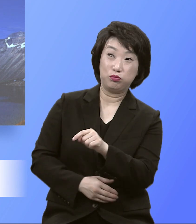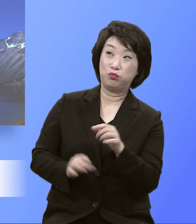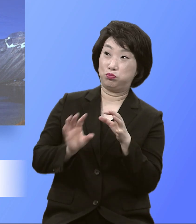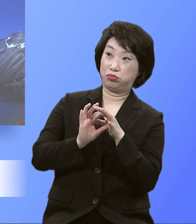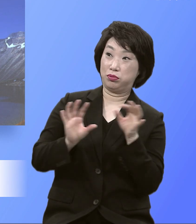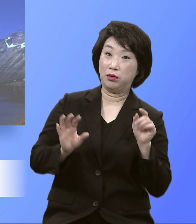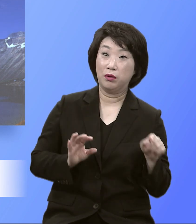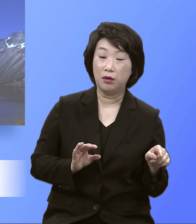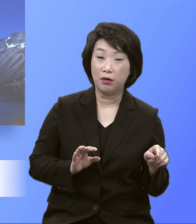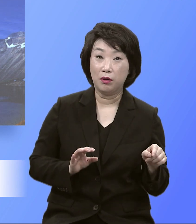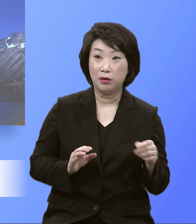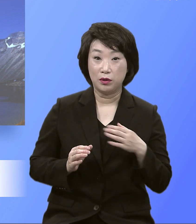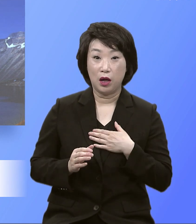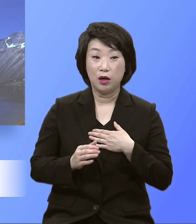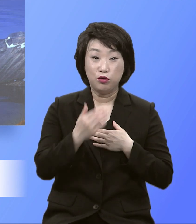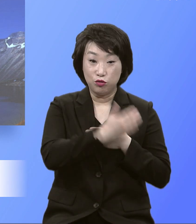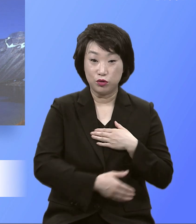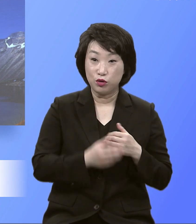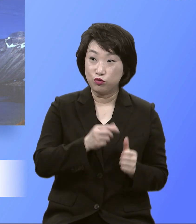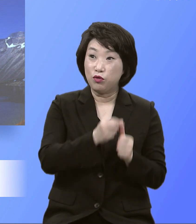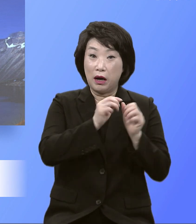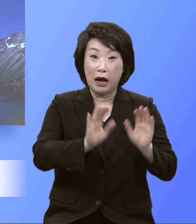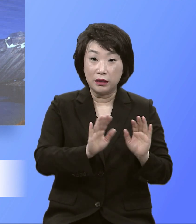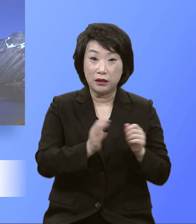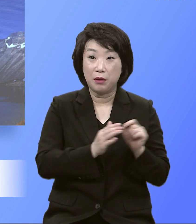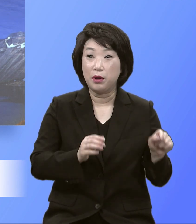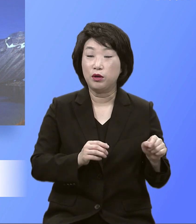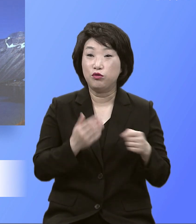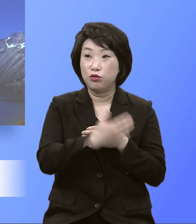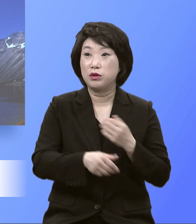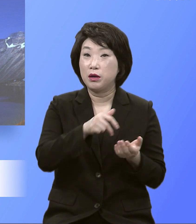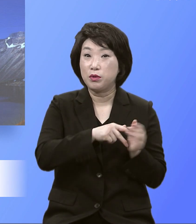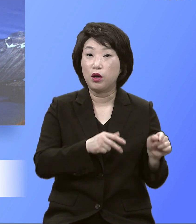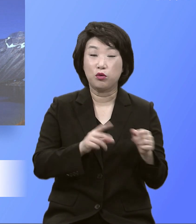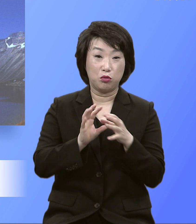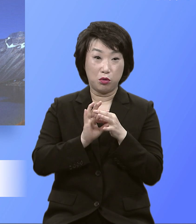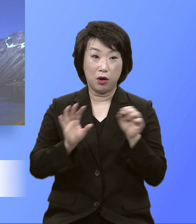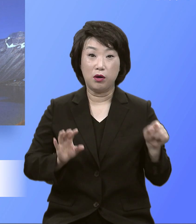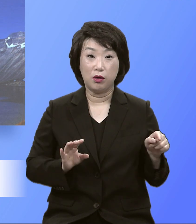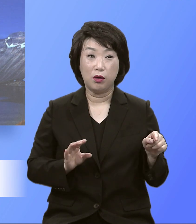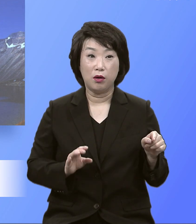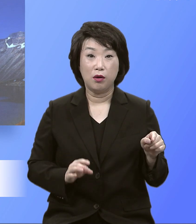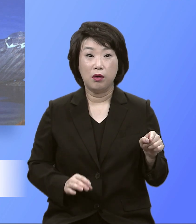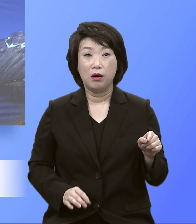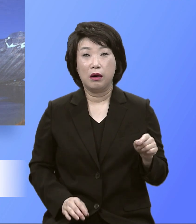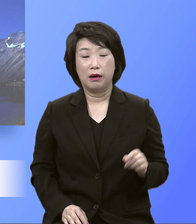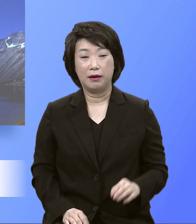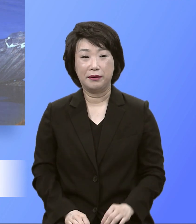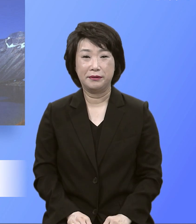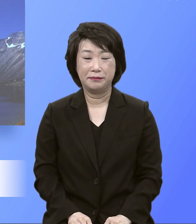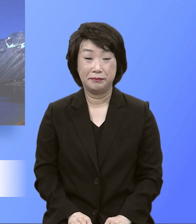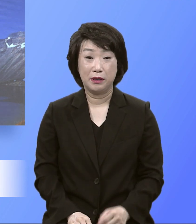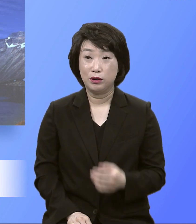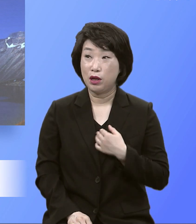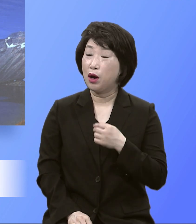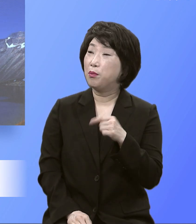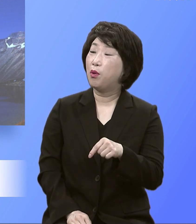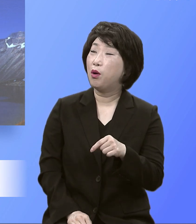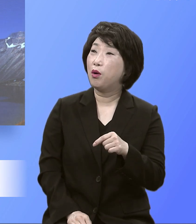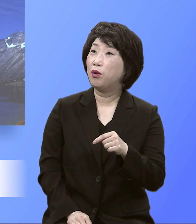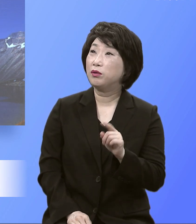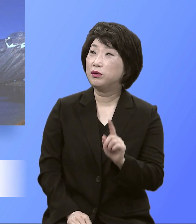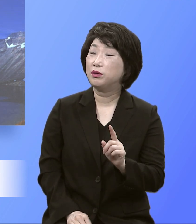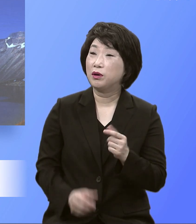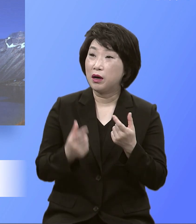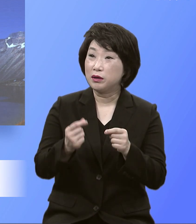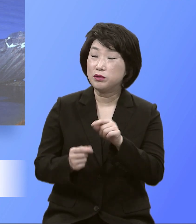뭐 내가 구원받았냐? 육신은 지가 구원받은 게 아니라는 거예요. 내가 뭐 때문에